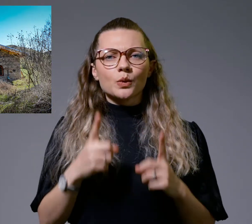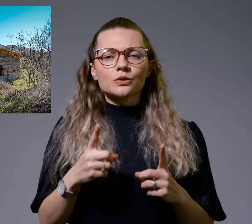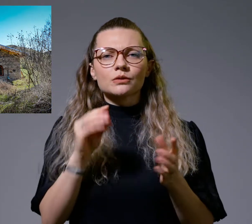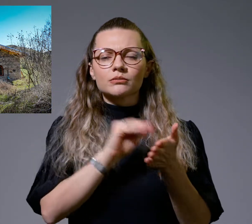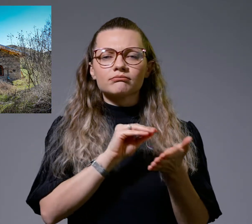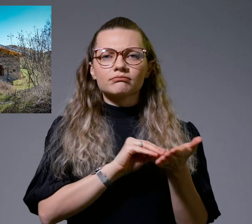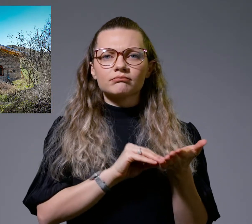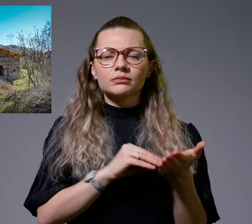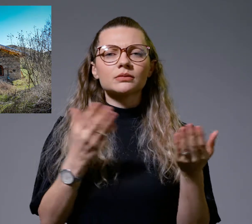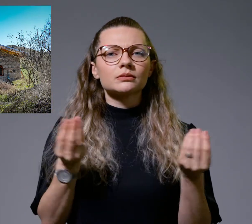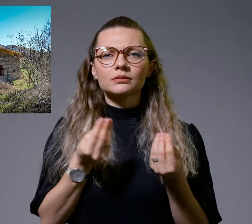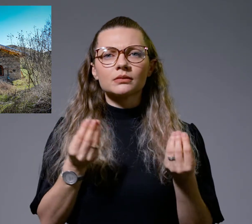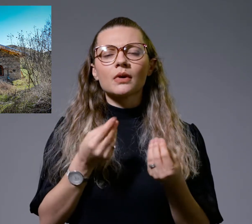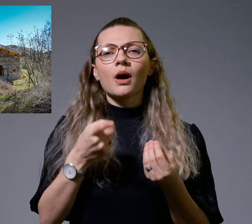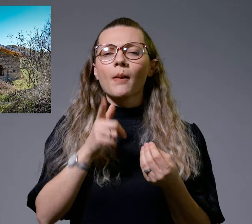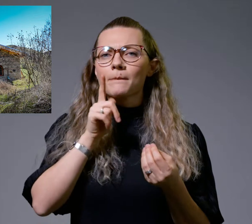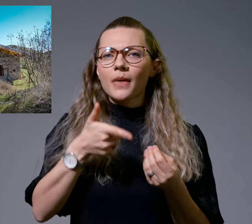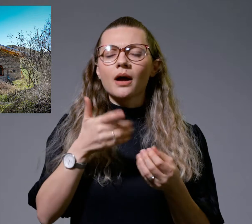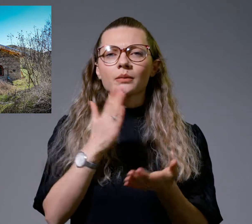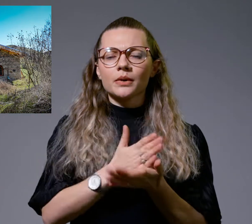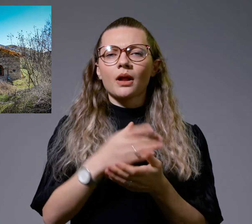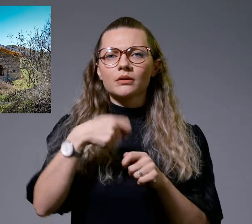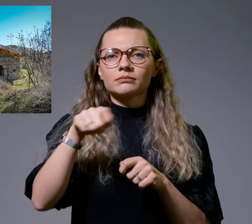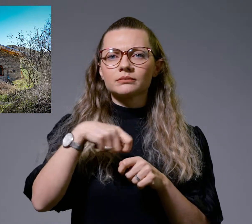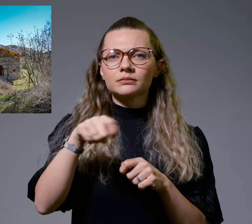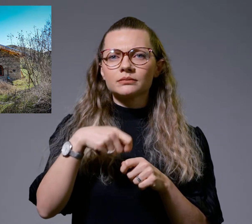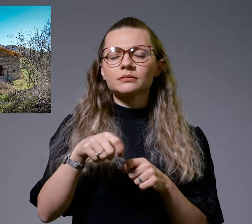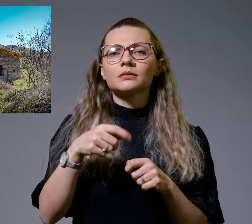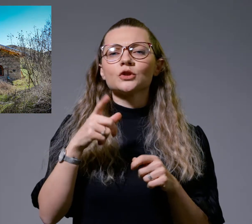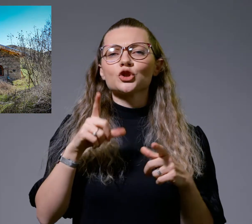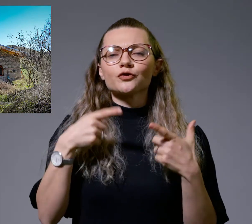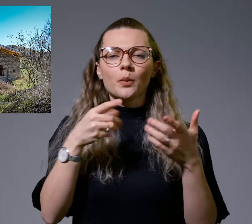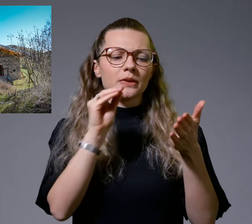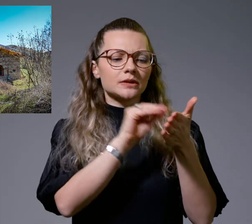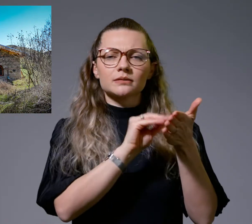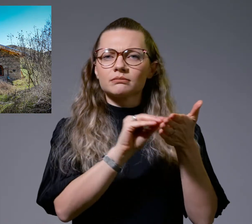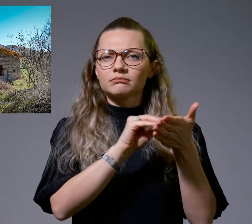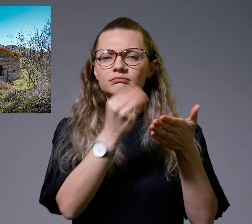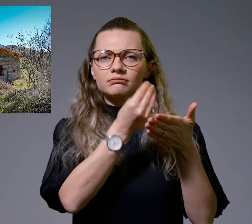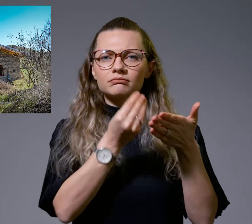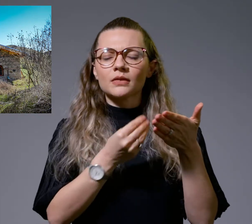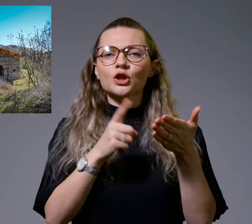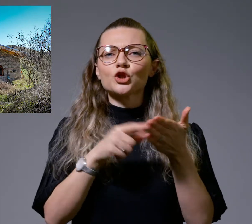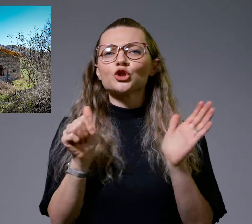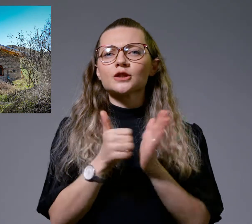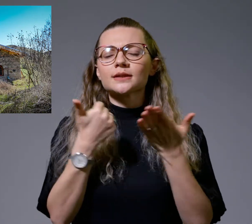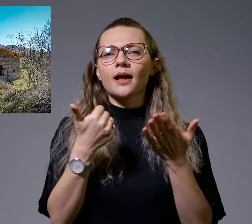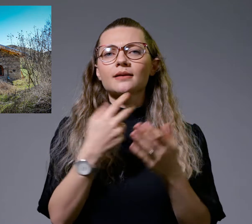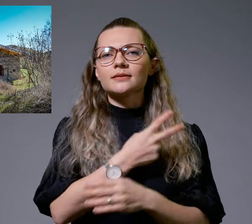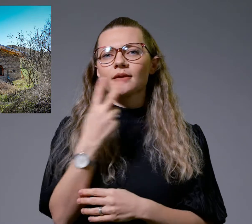податоци дека повторно била обновена и живописана во 16 век.